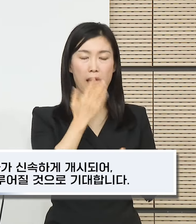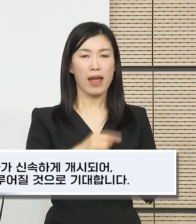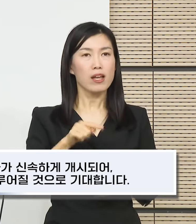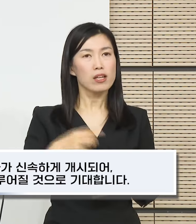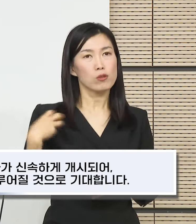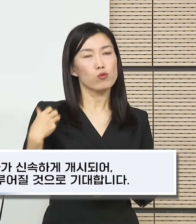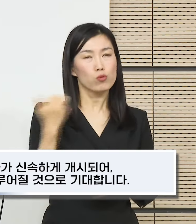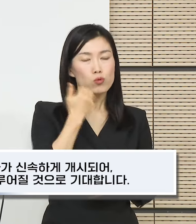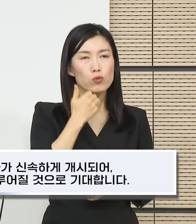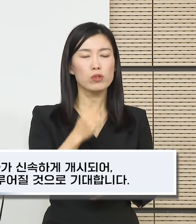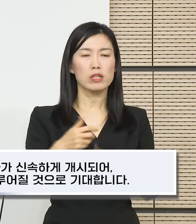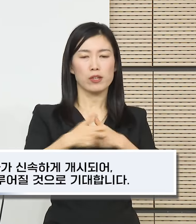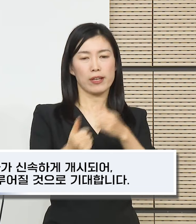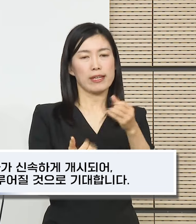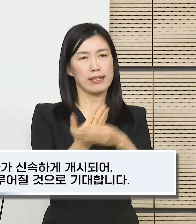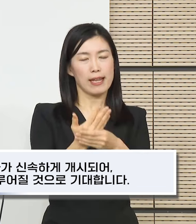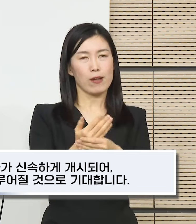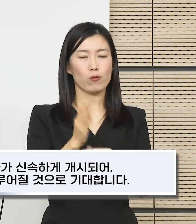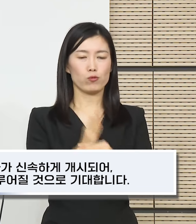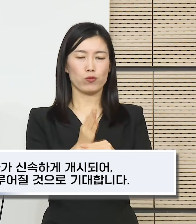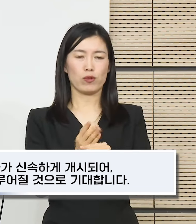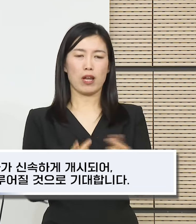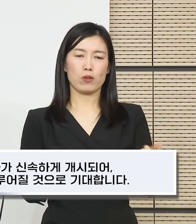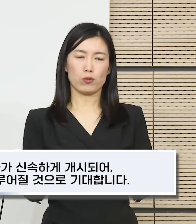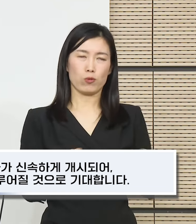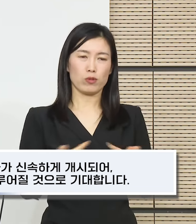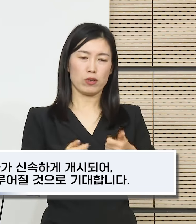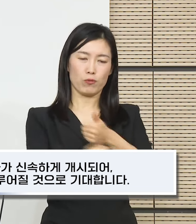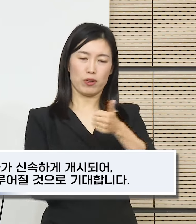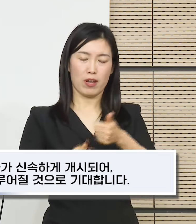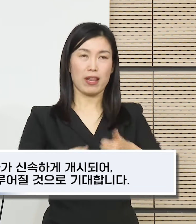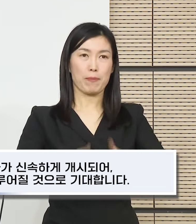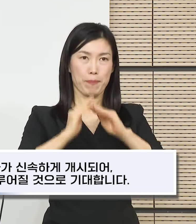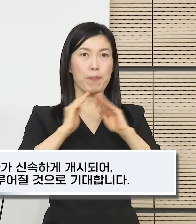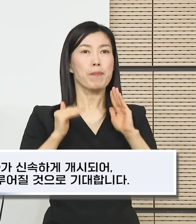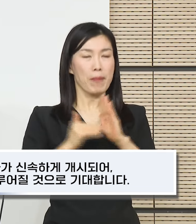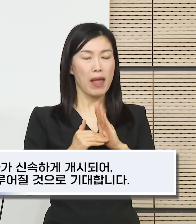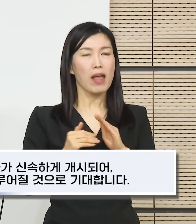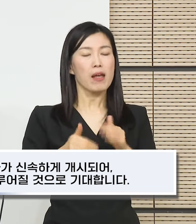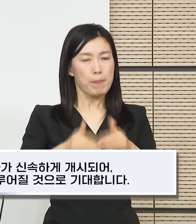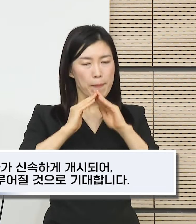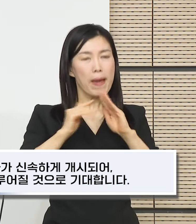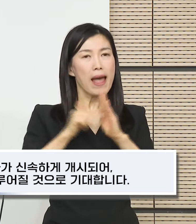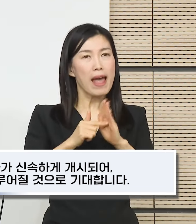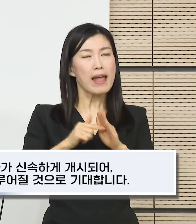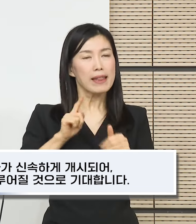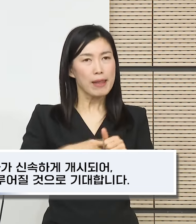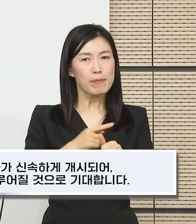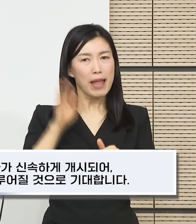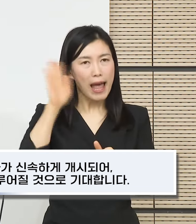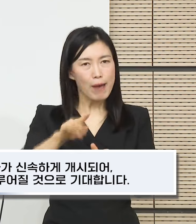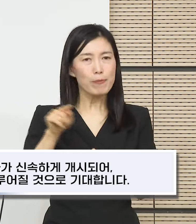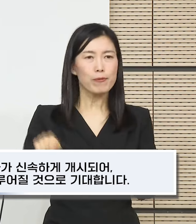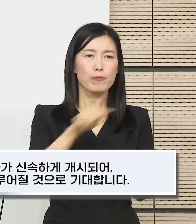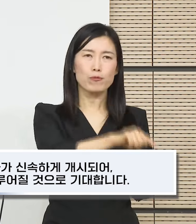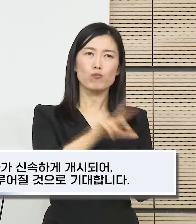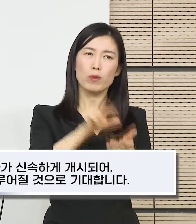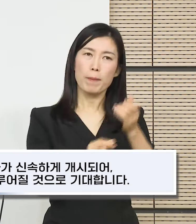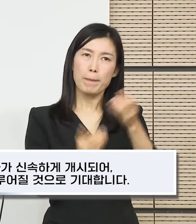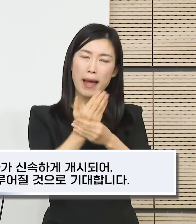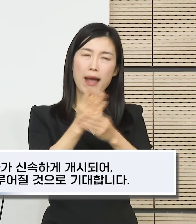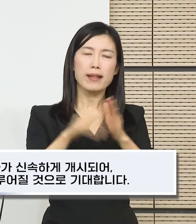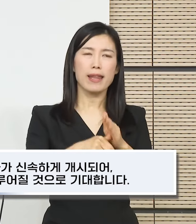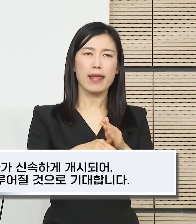한국의료분쟁조정중재원의 조정과 중재 절차가 신속하게 개시되어 의료사고에 대한 합리적이고 공정한